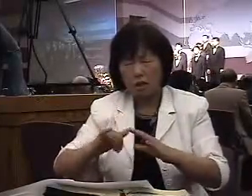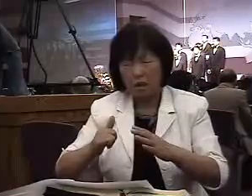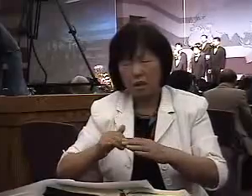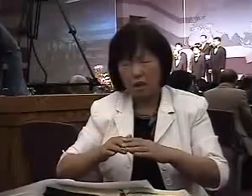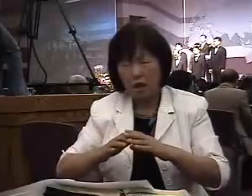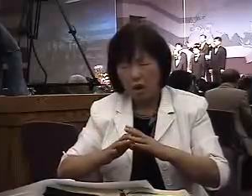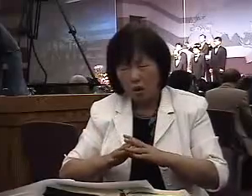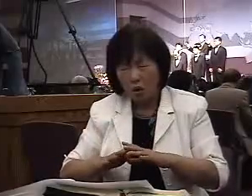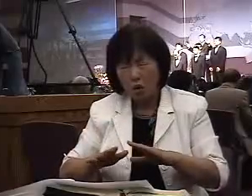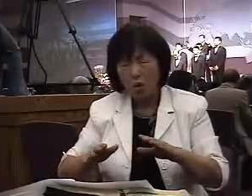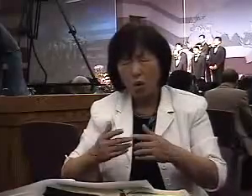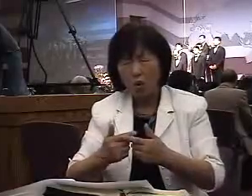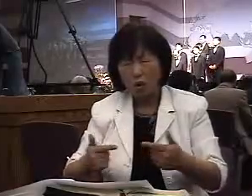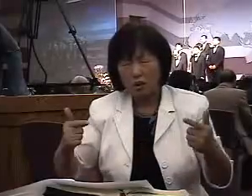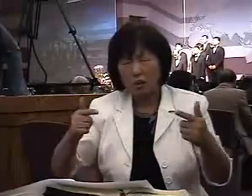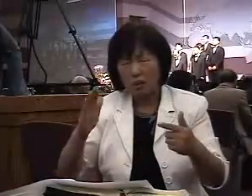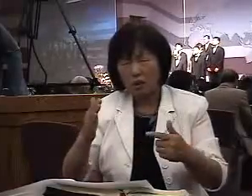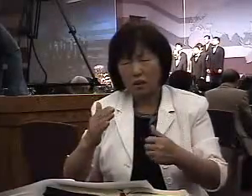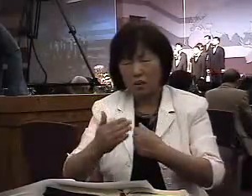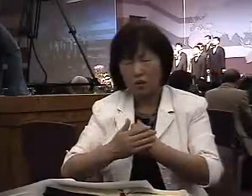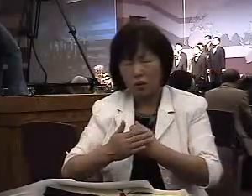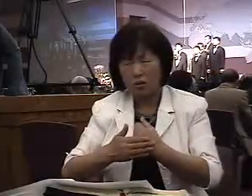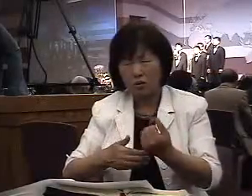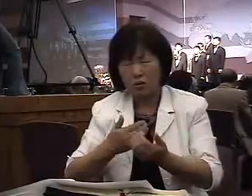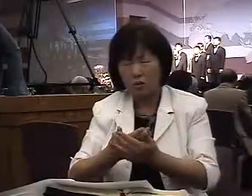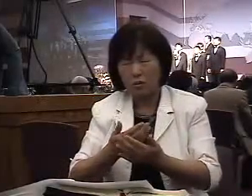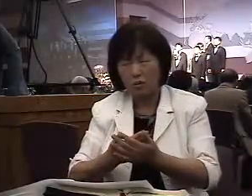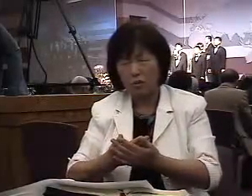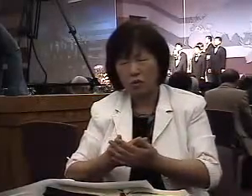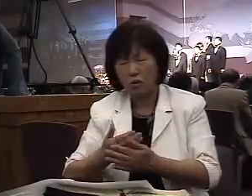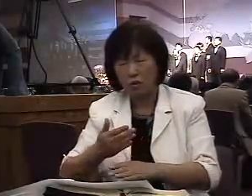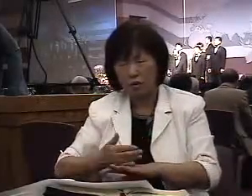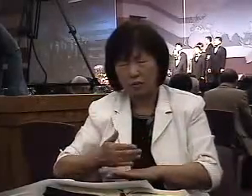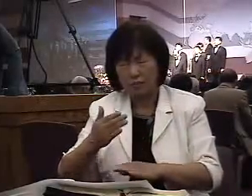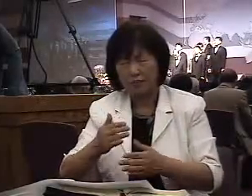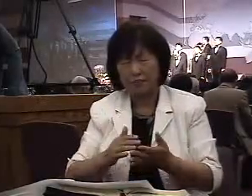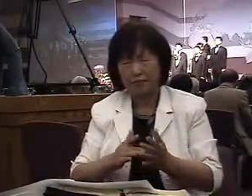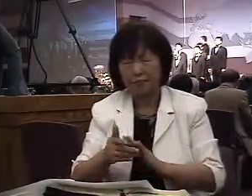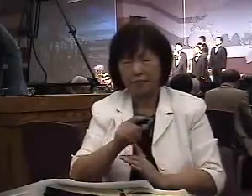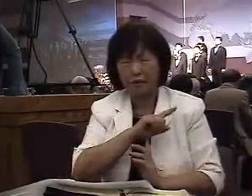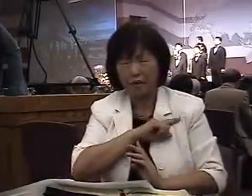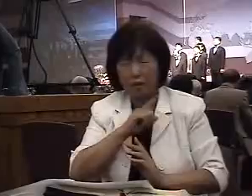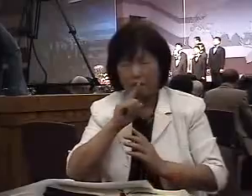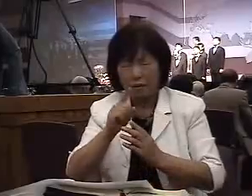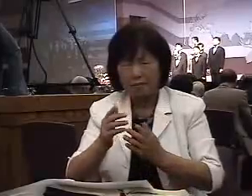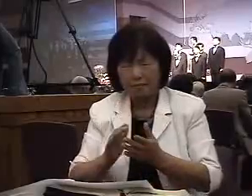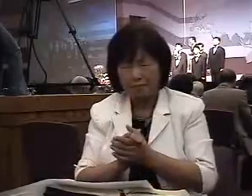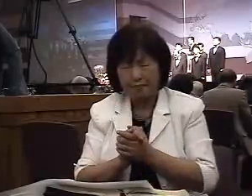구하는 저희들 되게 하여 주시옵소서. 주님의 나라와 의를 구합니다.